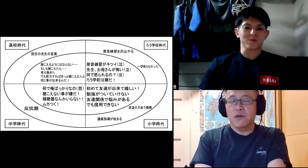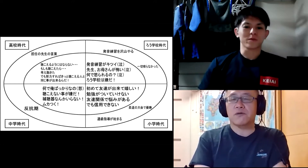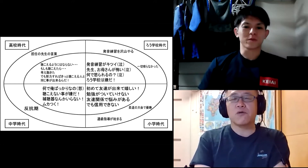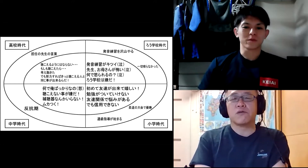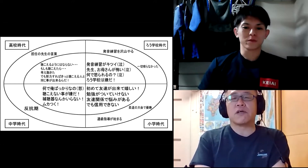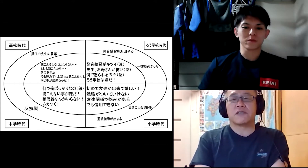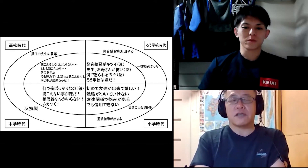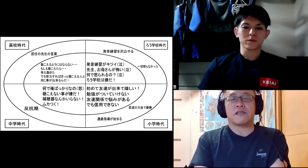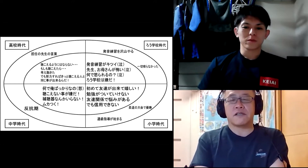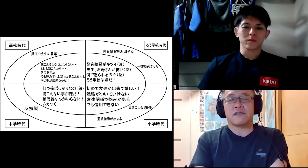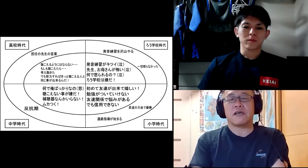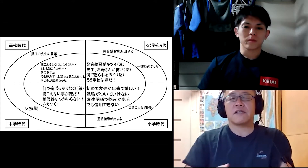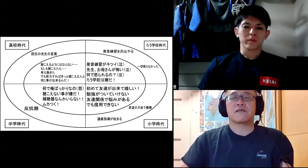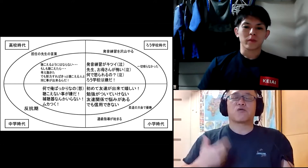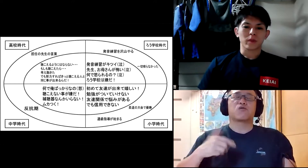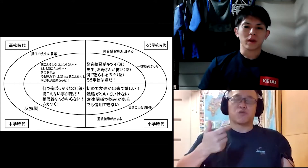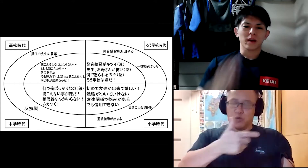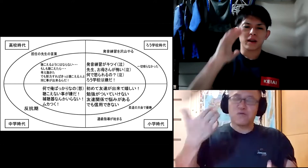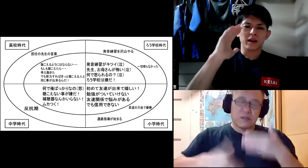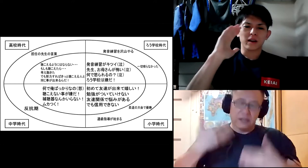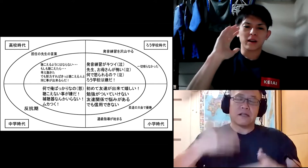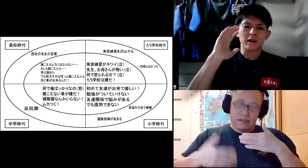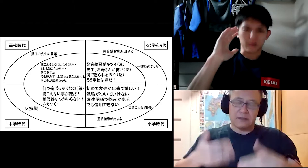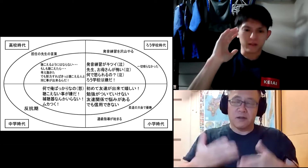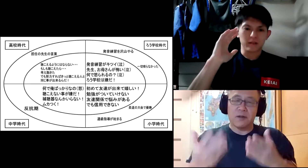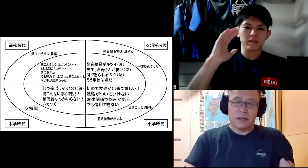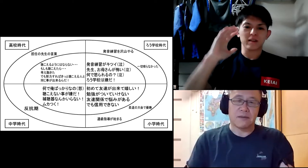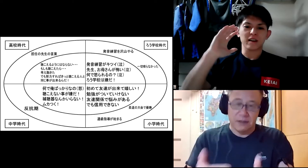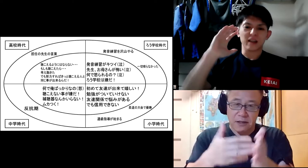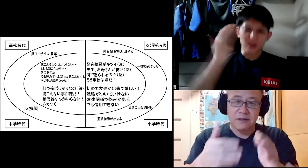もうそれがすごく嬉しかったですね。